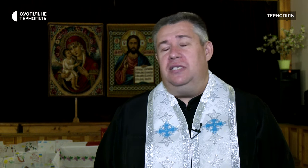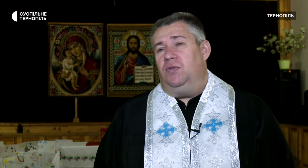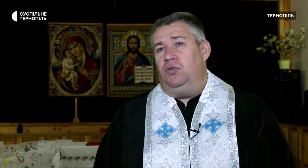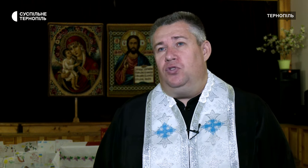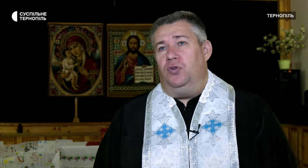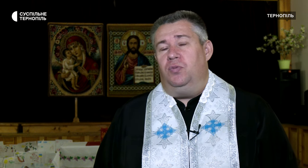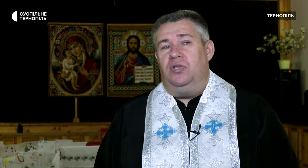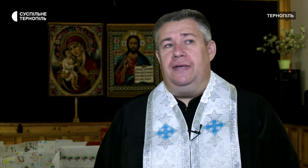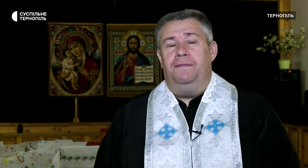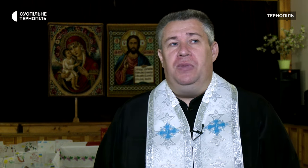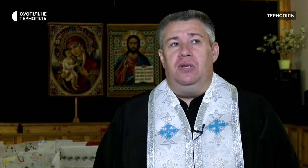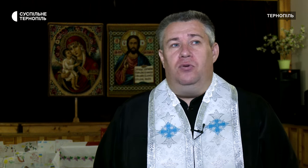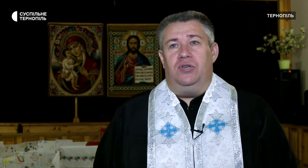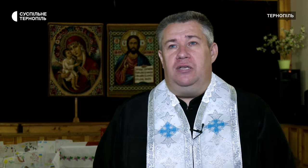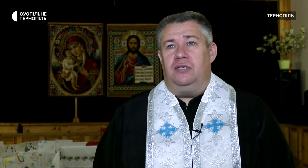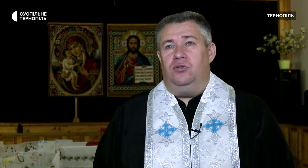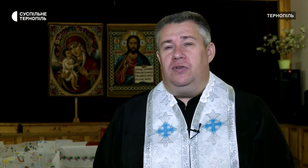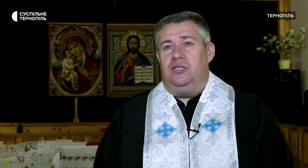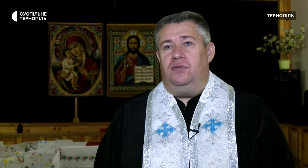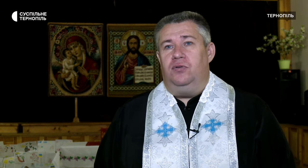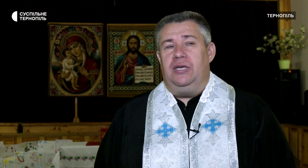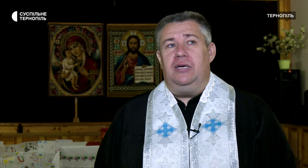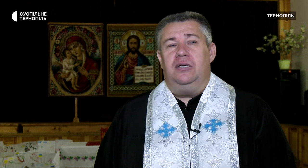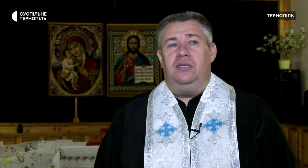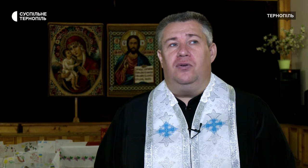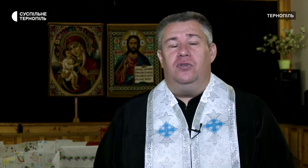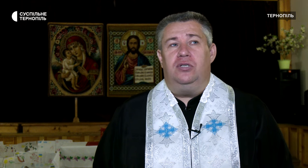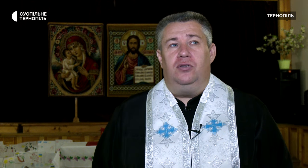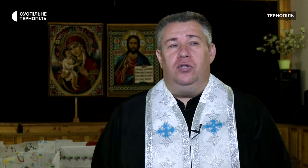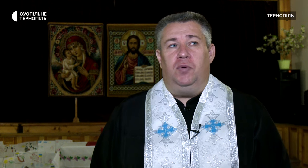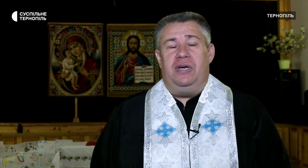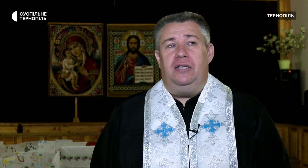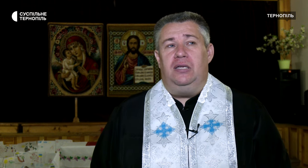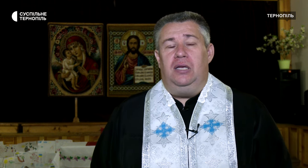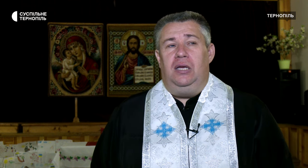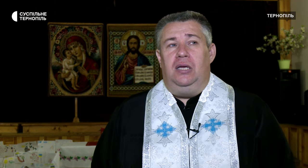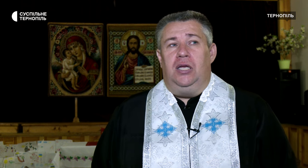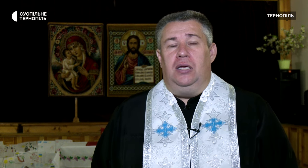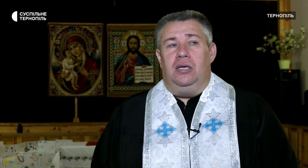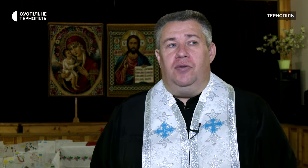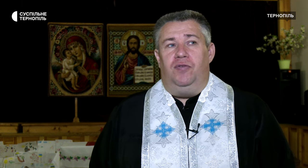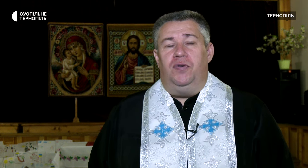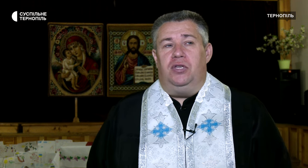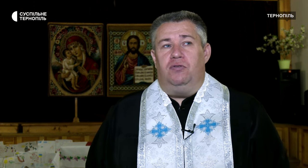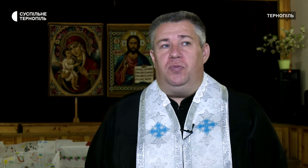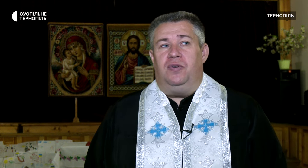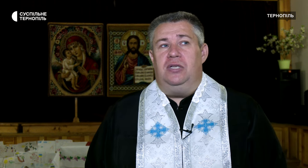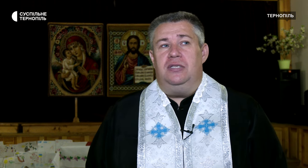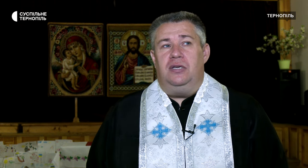жестів, мені дуже допомогли Українське товариство глухих. І також на той момент в Львові також провадилися